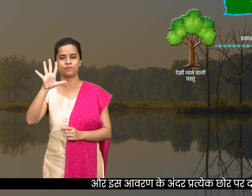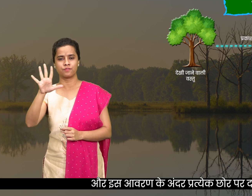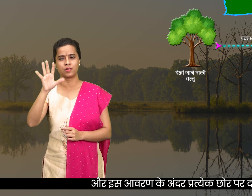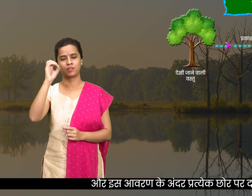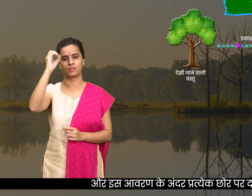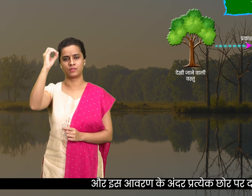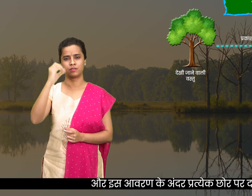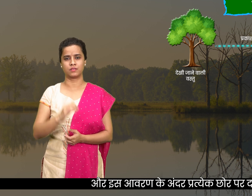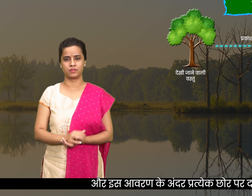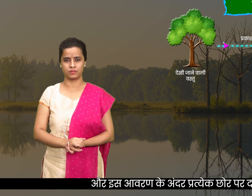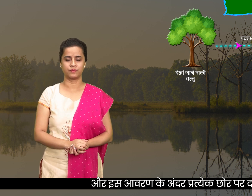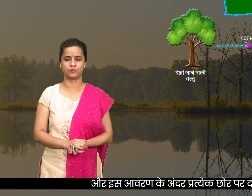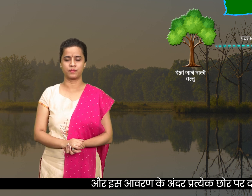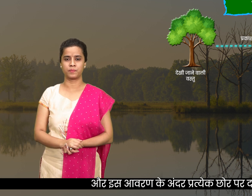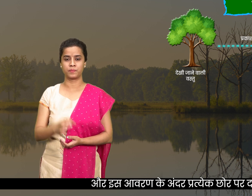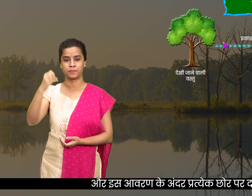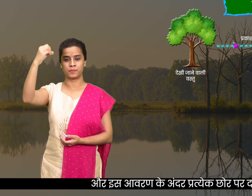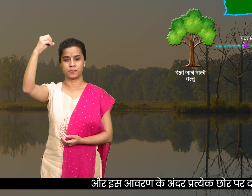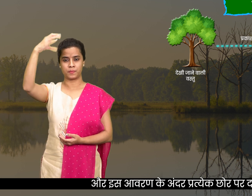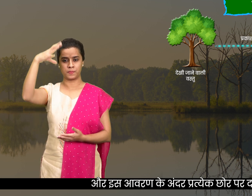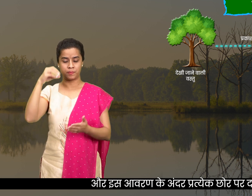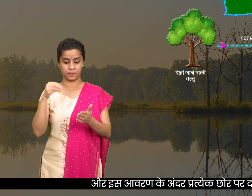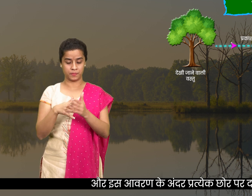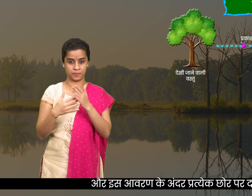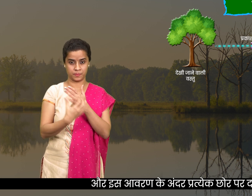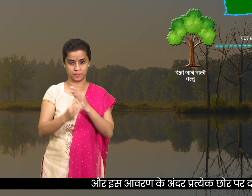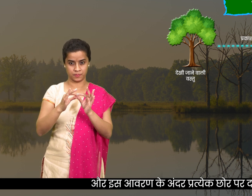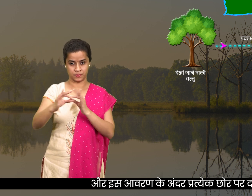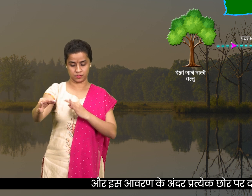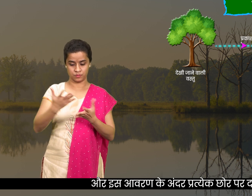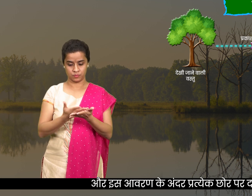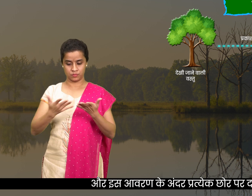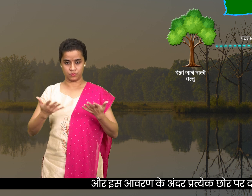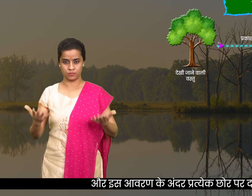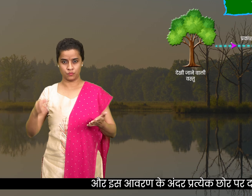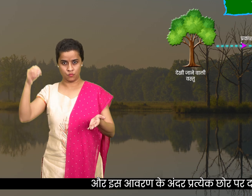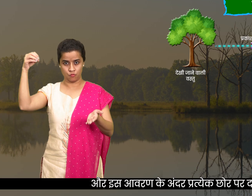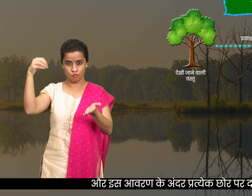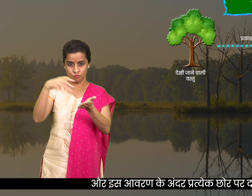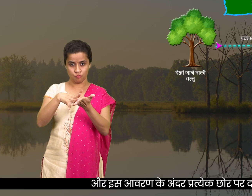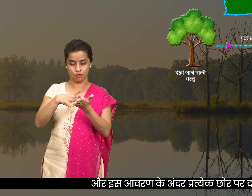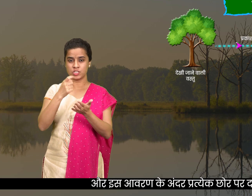आवरण होता है और इस आवरण के अंदर प्रत्येक छोर पर दर्पण या